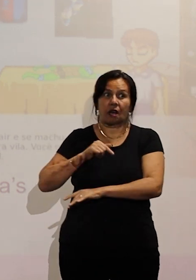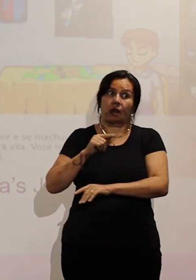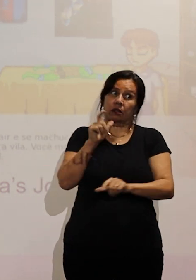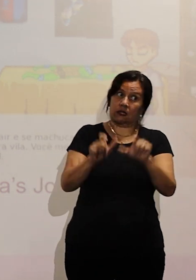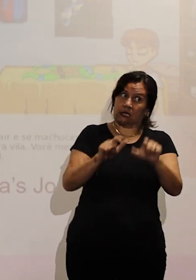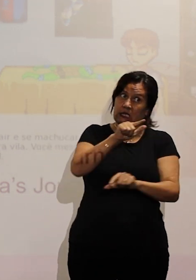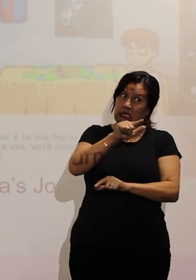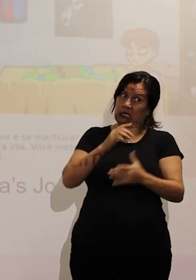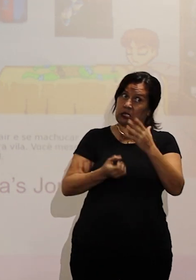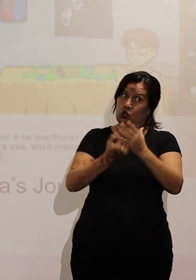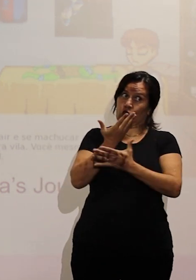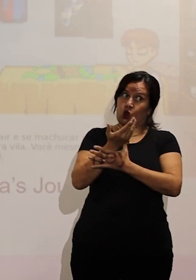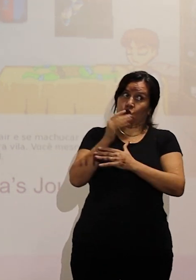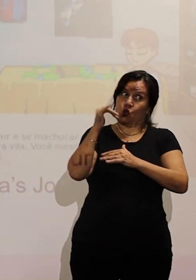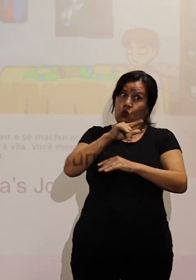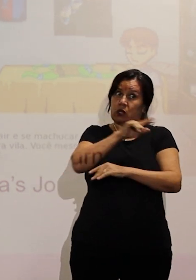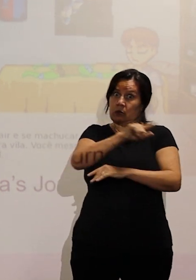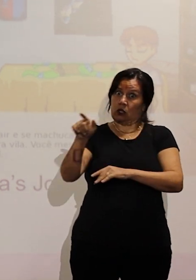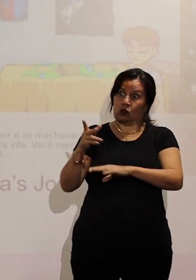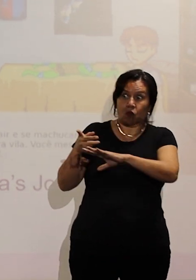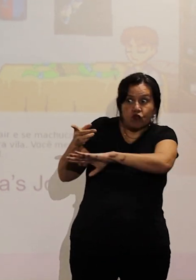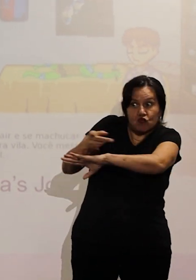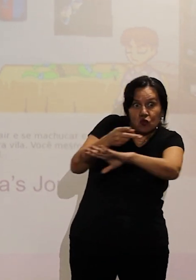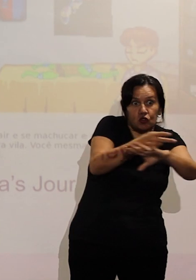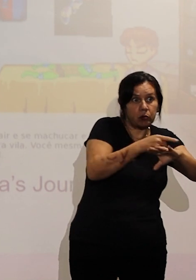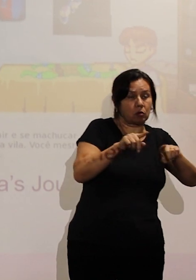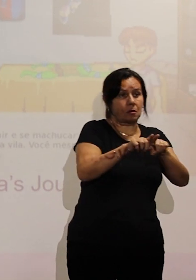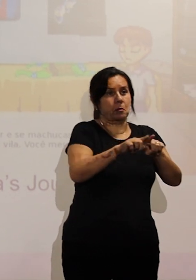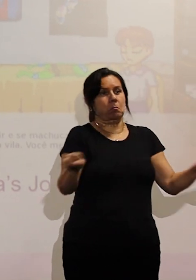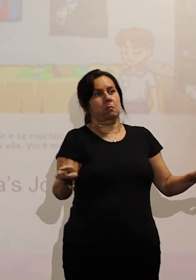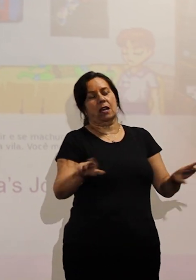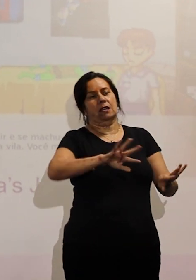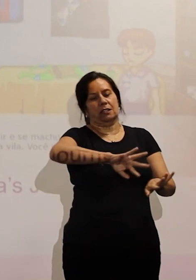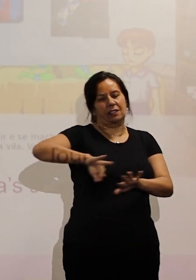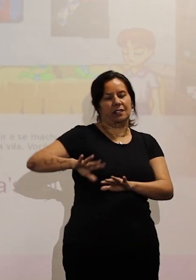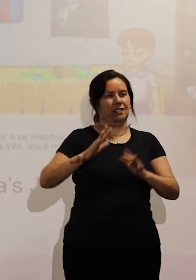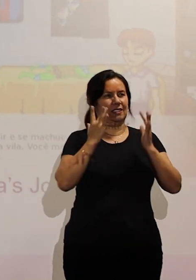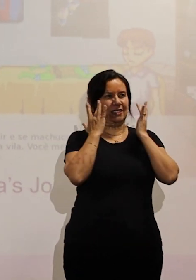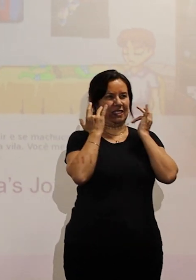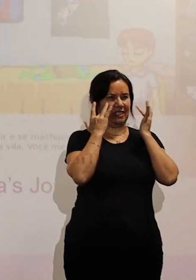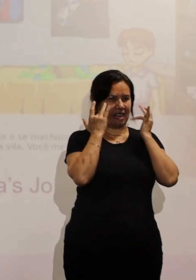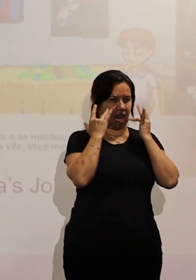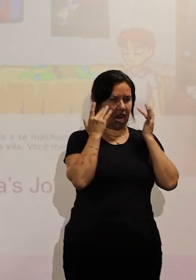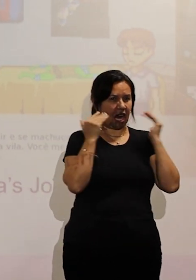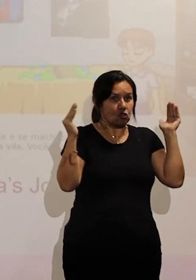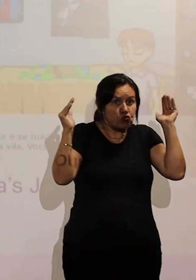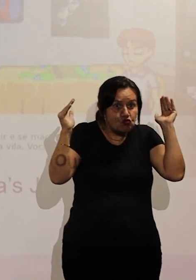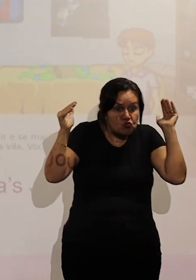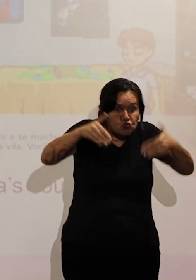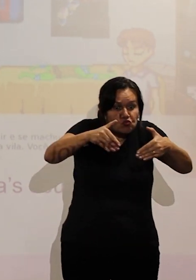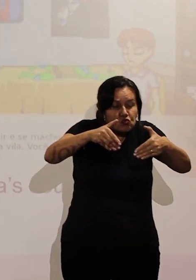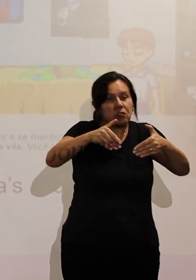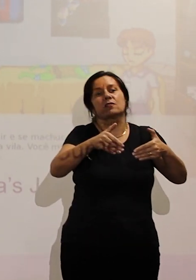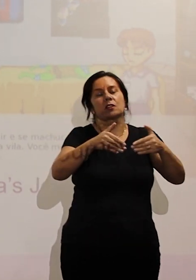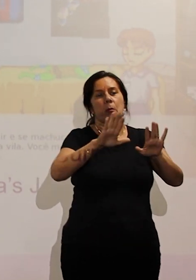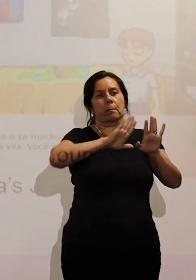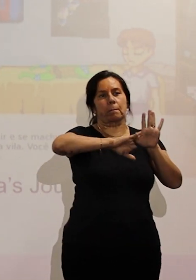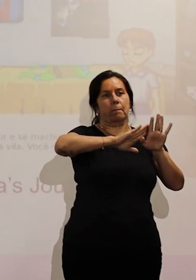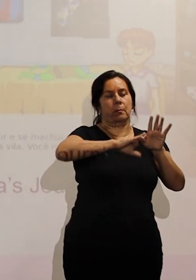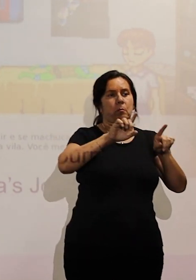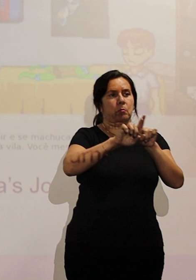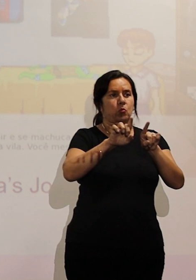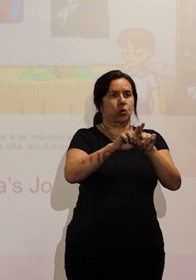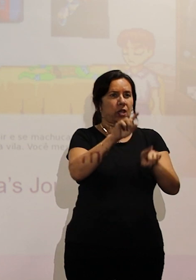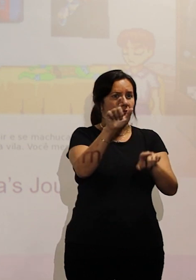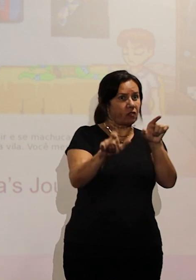você, não é legal nesse sentido. Mas na arte a gente também tem alguns desafios, justamente por essa subjetividade. Então, às vezes, você